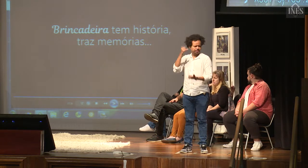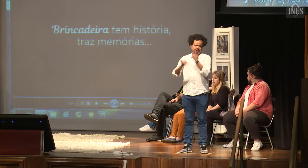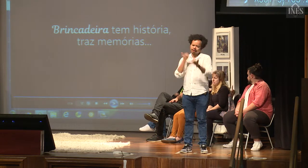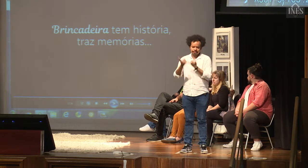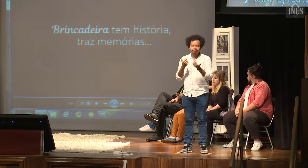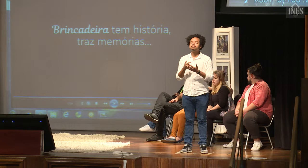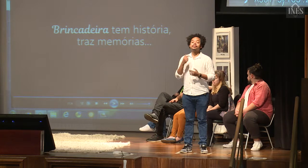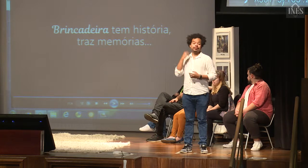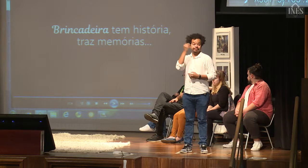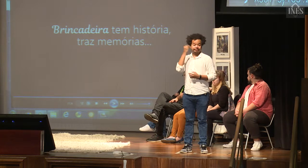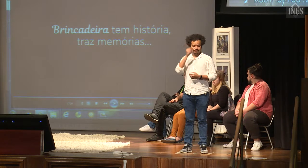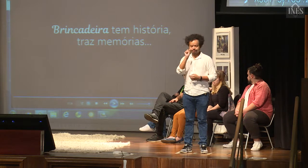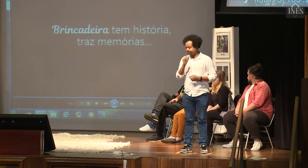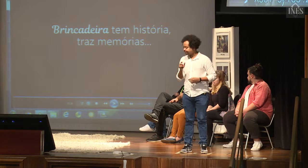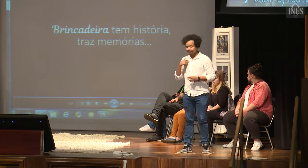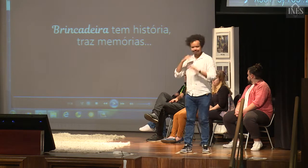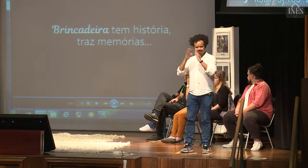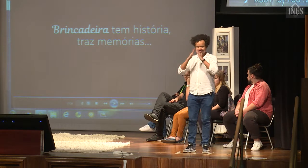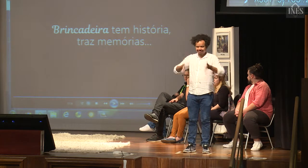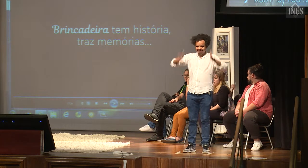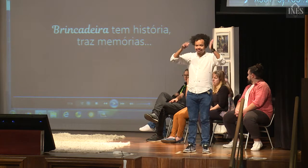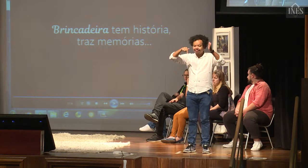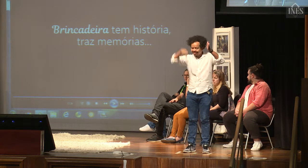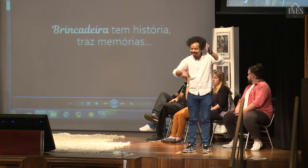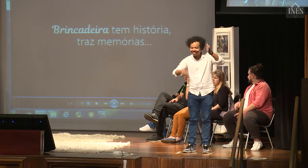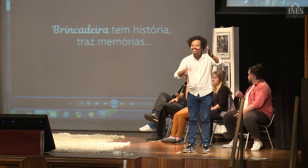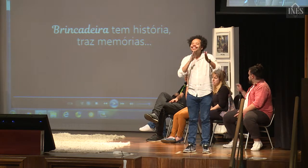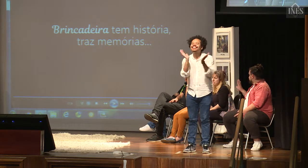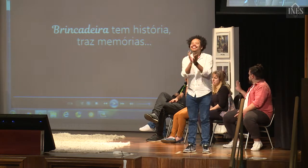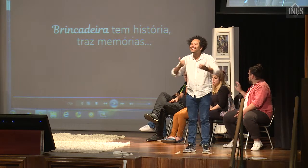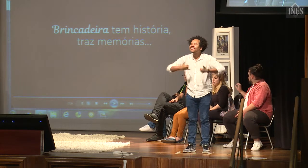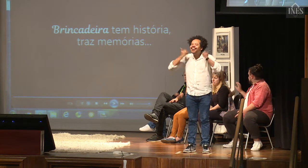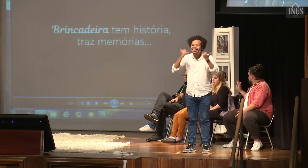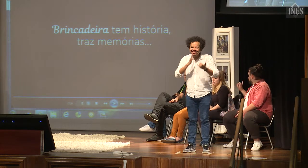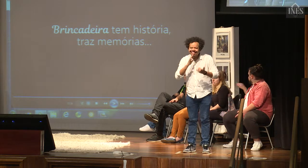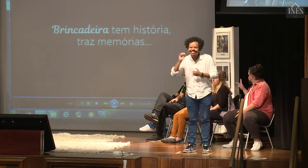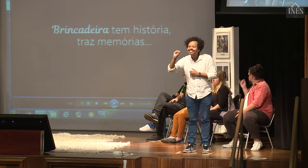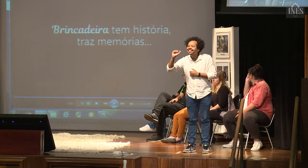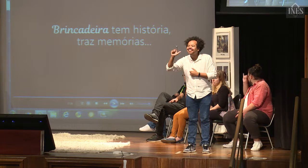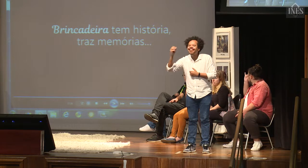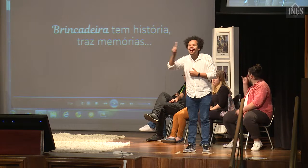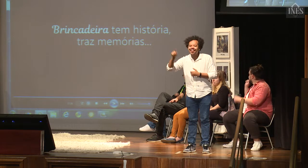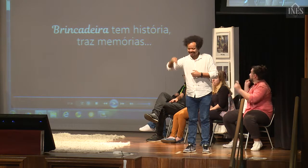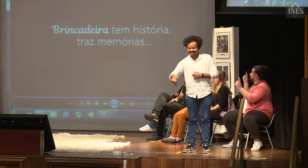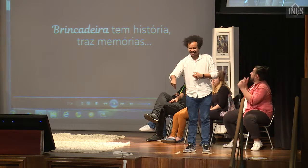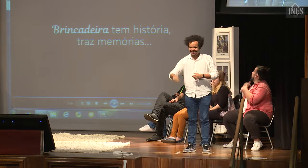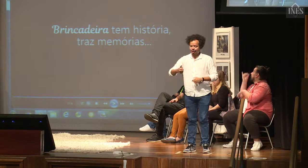sempre me chamava, que a gente estava sempre brincando junto. E aí eu lembro que na parte de baixo do prédio, né, no Play, tinha um salão